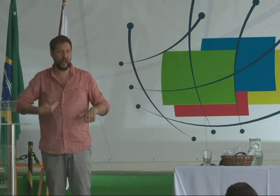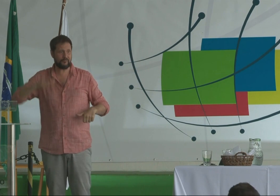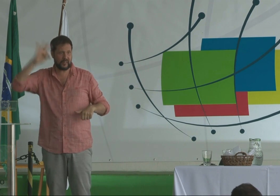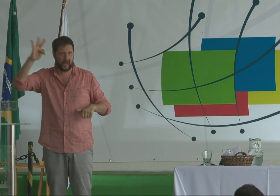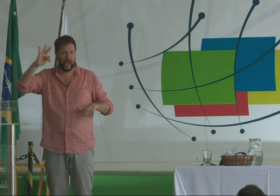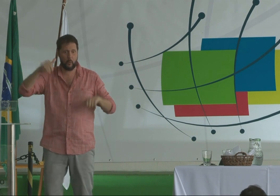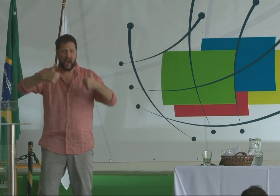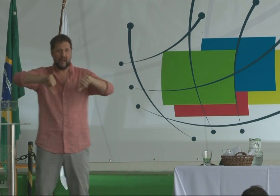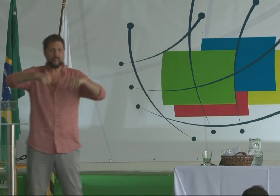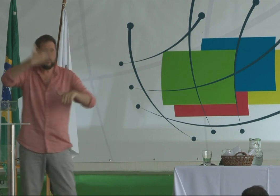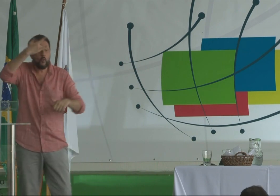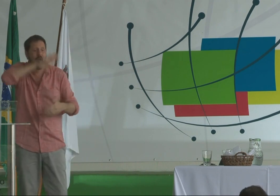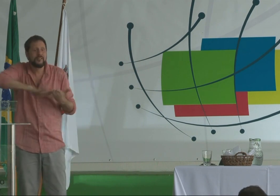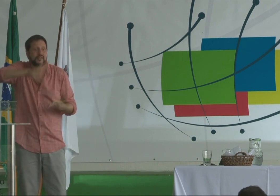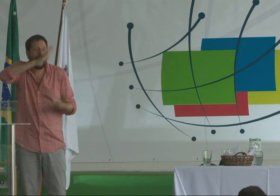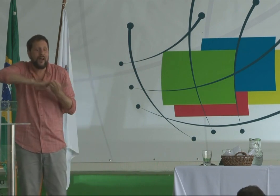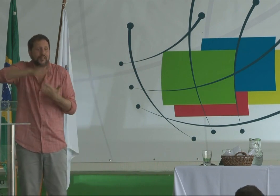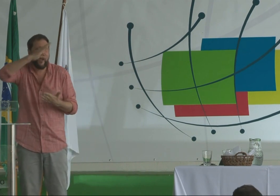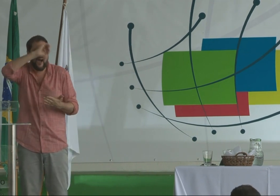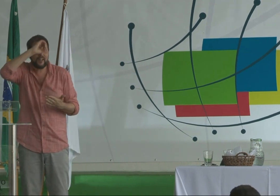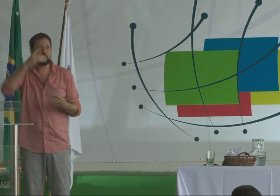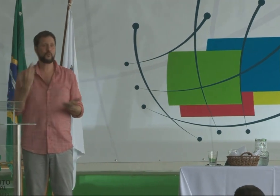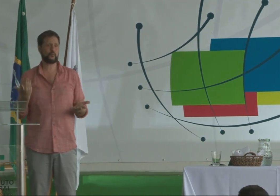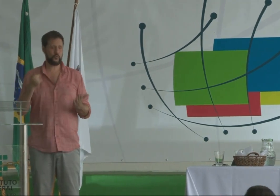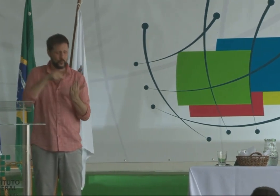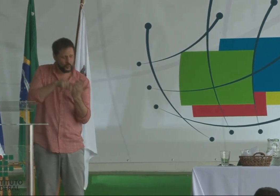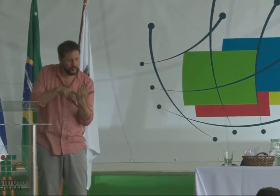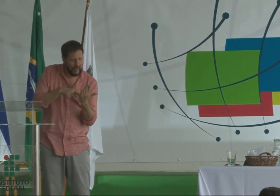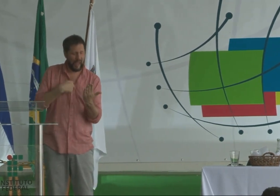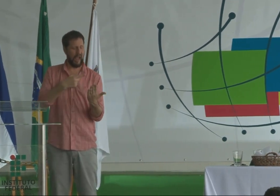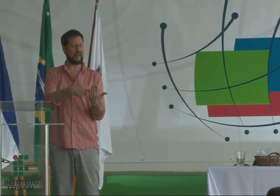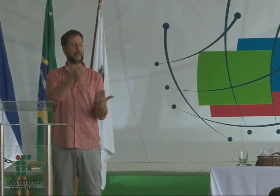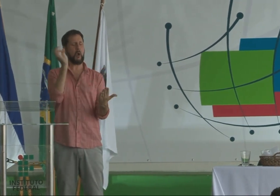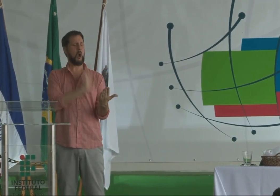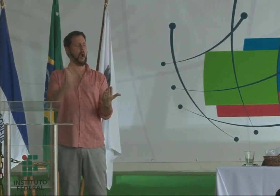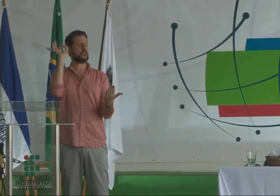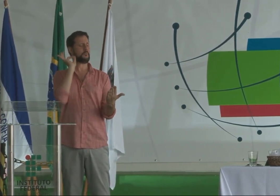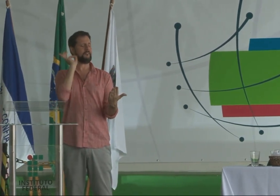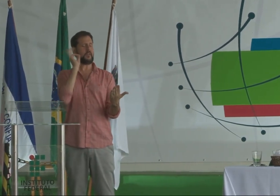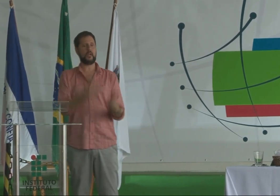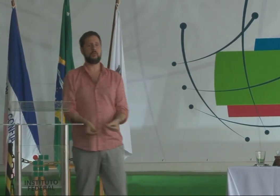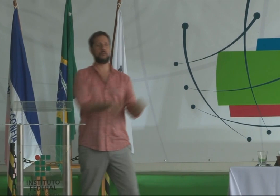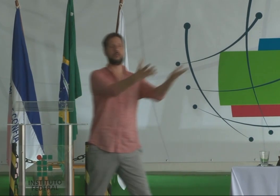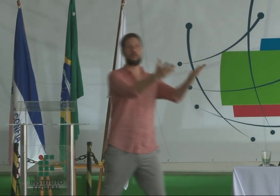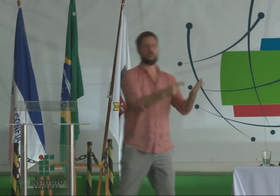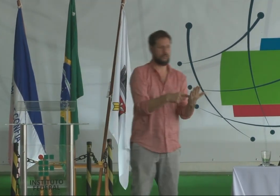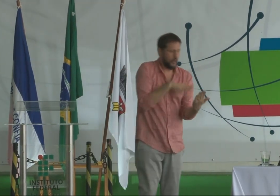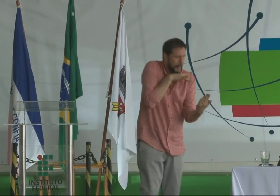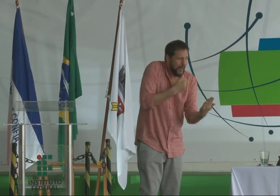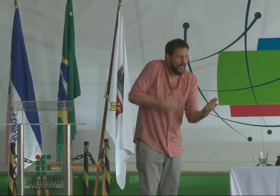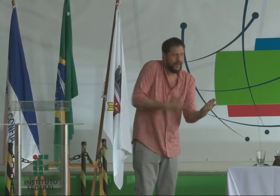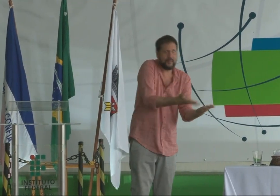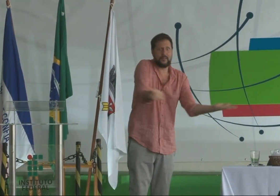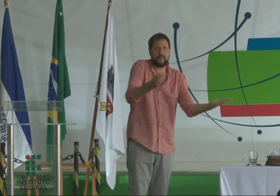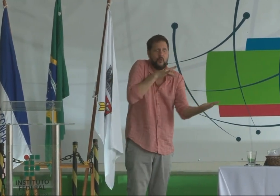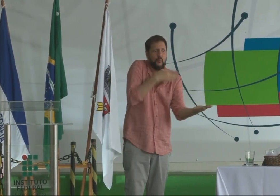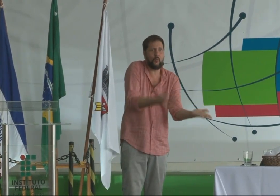avaliadores do governo federal não conhecem nada dos meus sinais, então a gente olha e fala, eles olham e falam, tá ótimo, perfeito, mas a gente tá horrível,